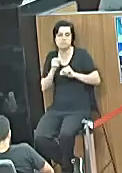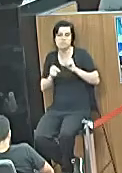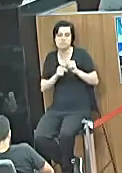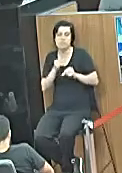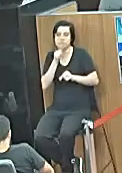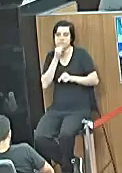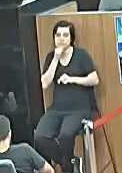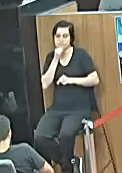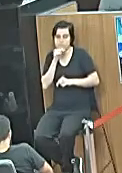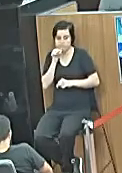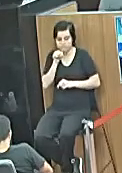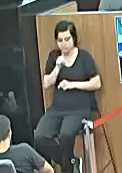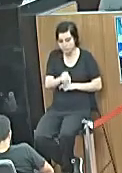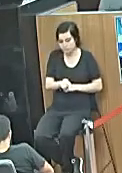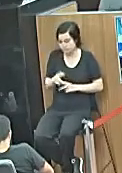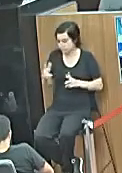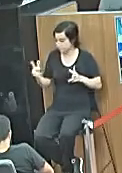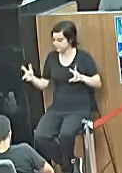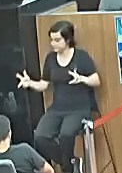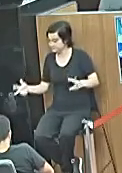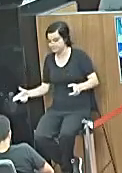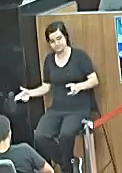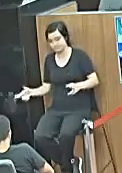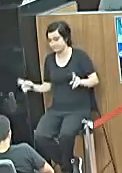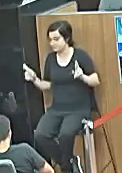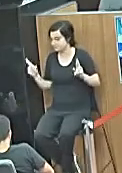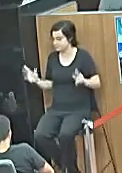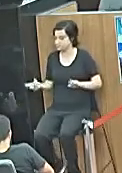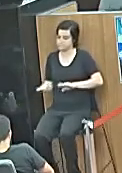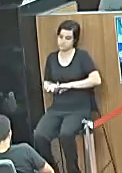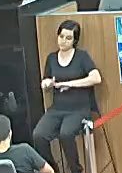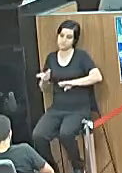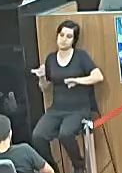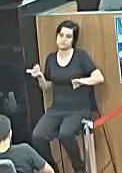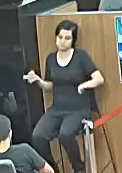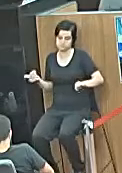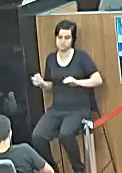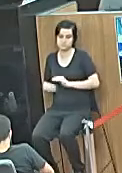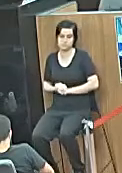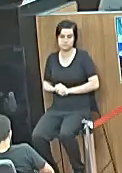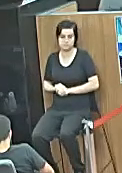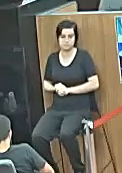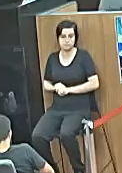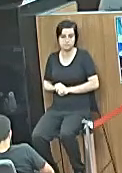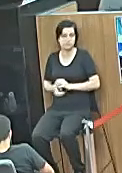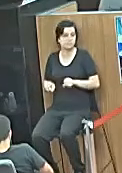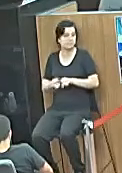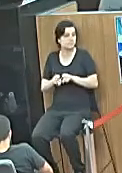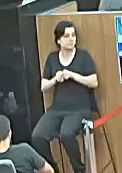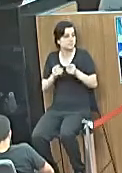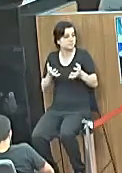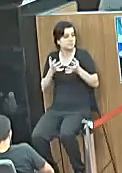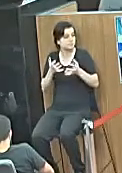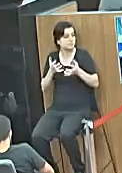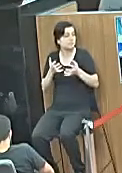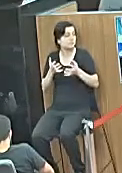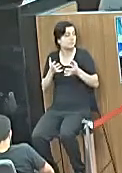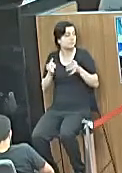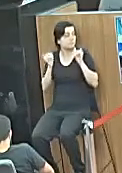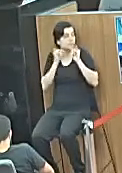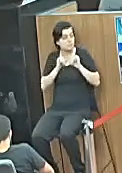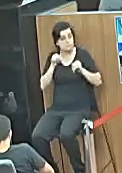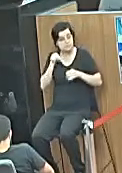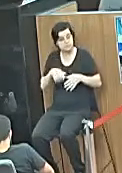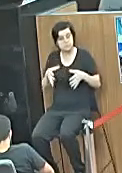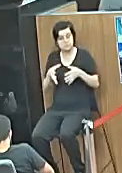sistema socioeducativo a lógica prisional a lógica só do prisional momento enfim e queria também reforçar o apoio que esse